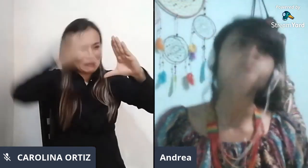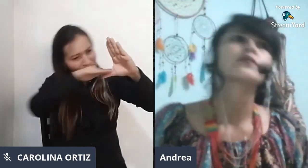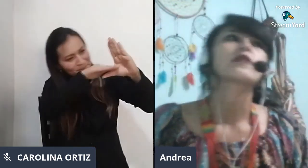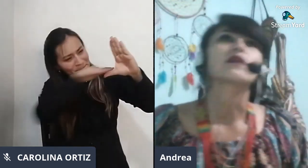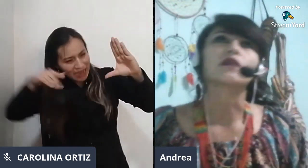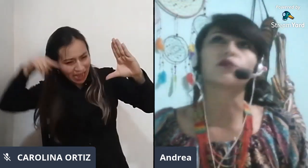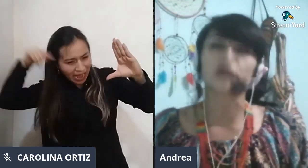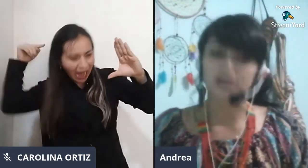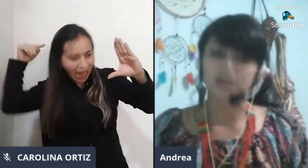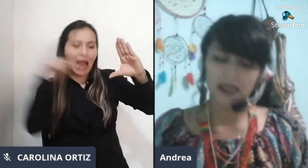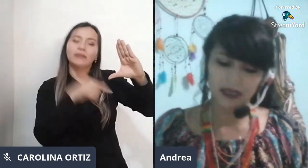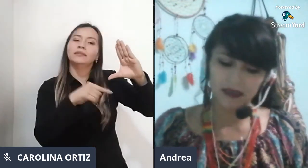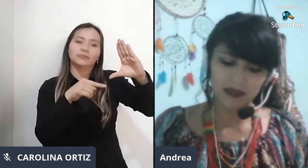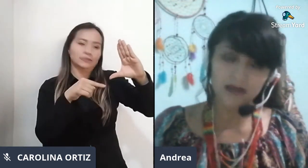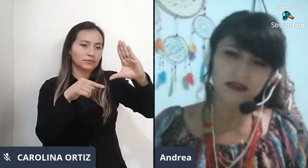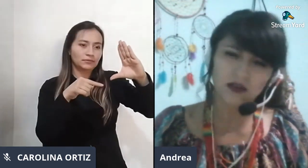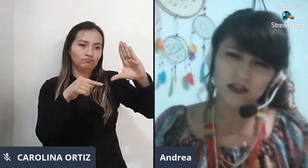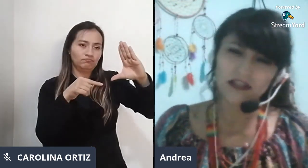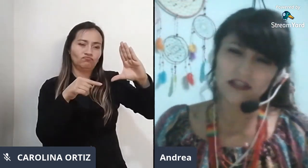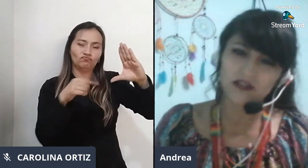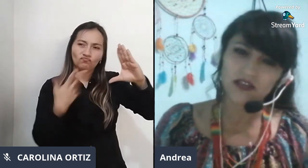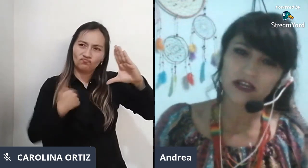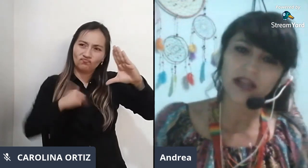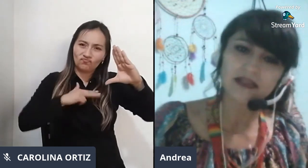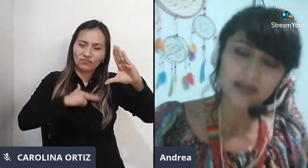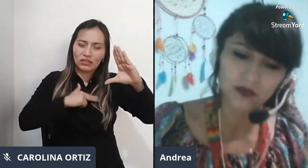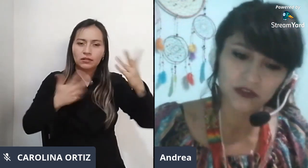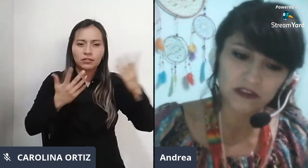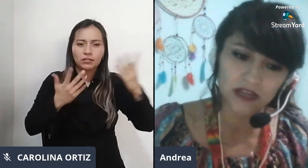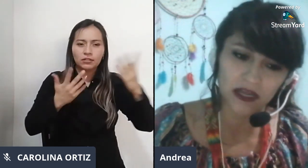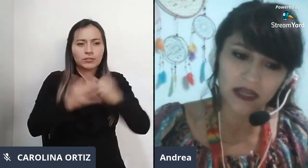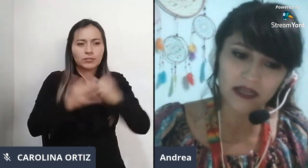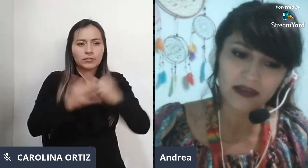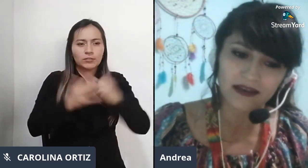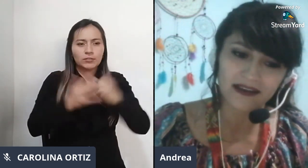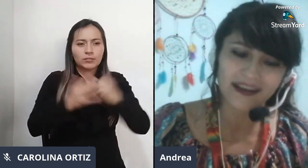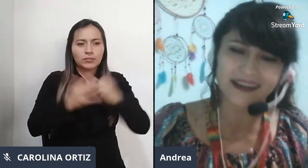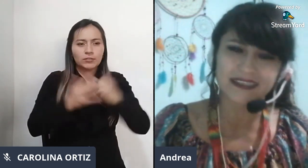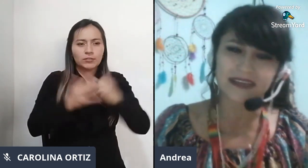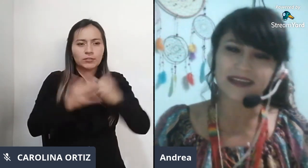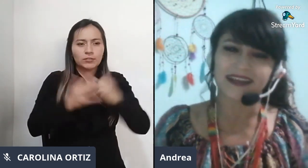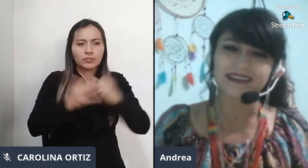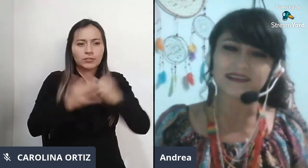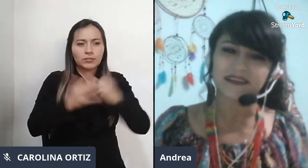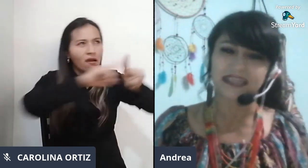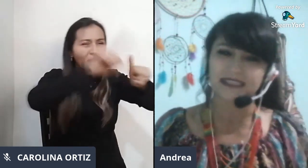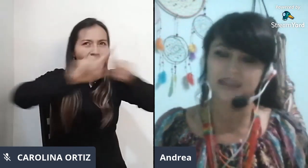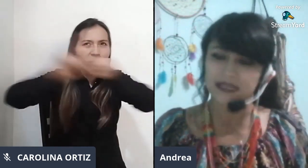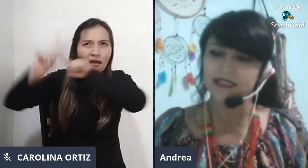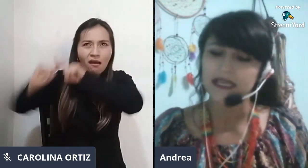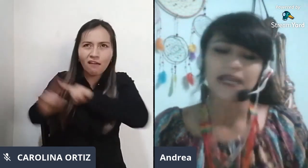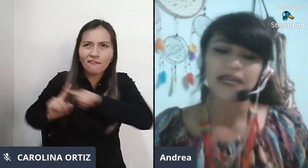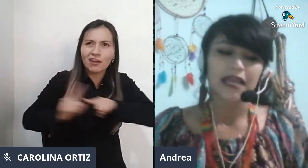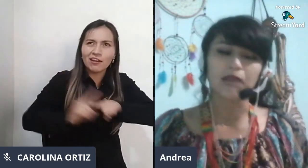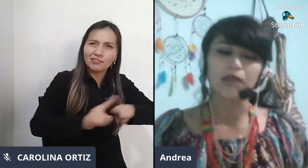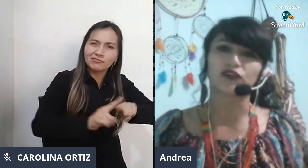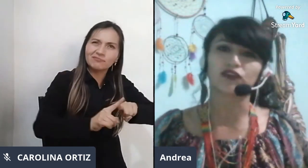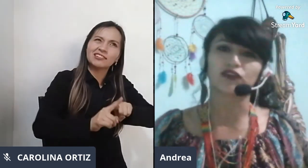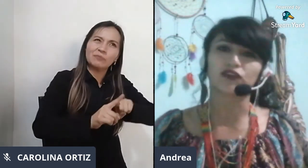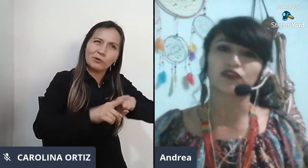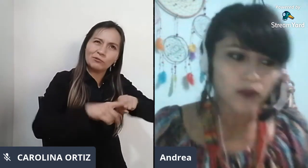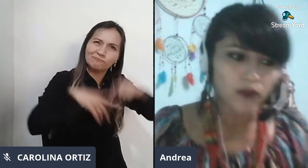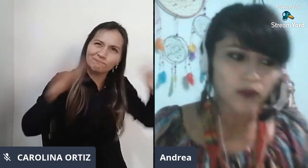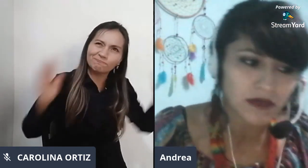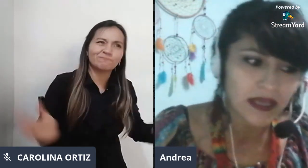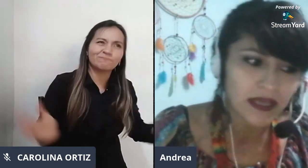pues entre los ejercicios que realizamos está el rescatar las diferencias, el potenciar las